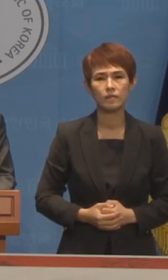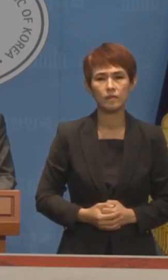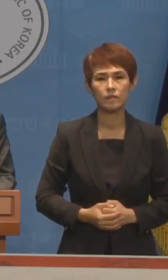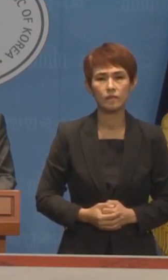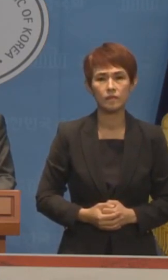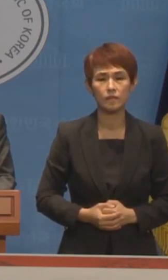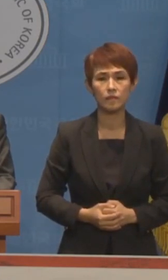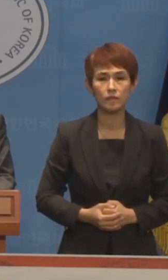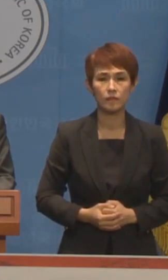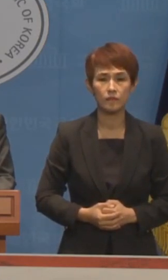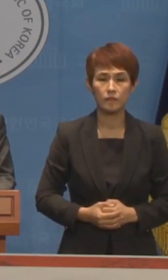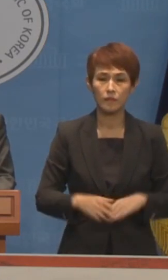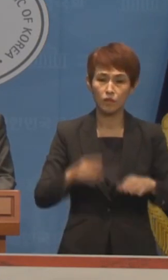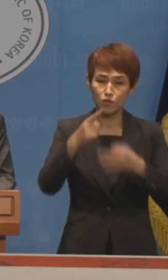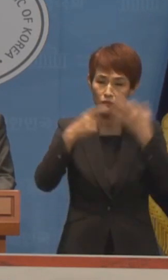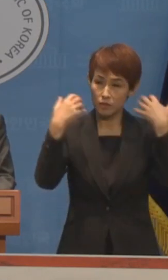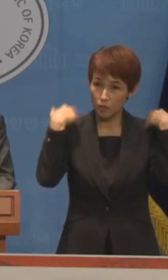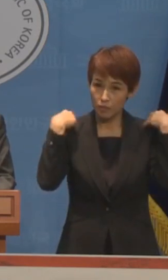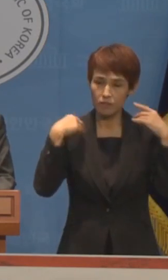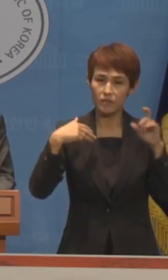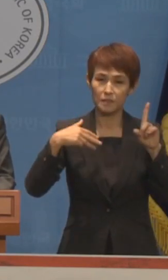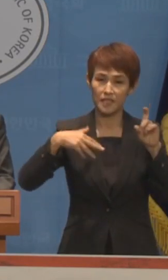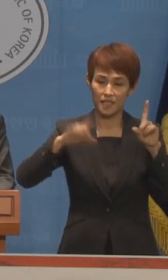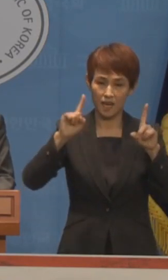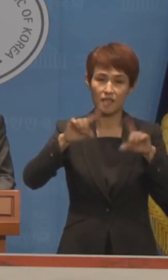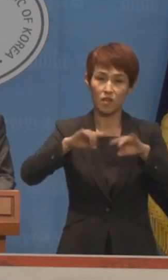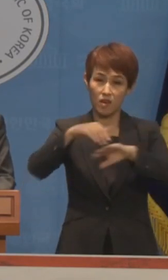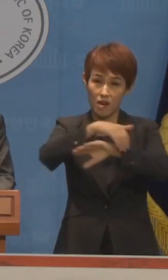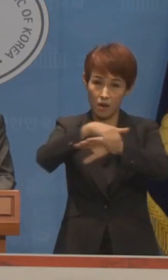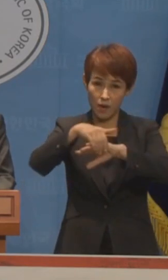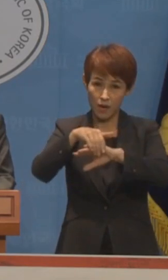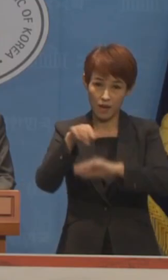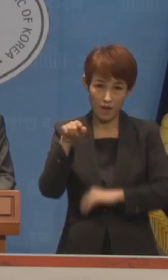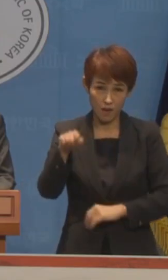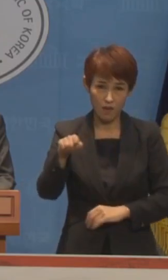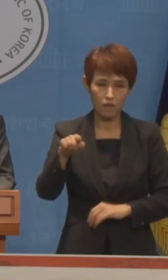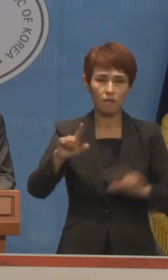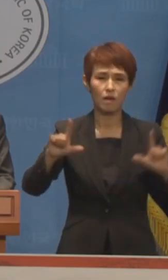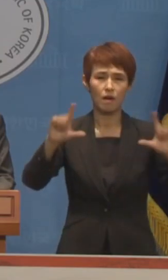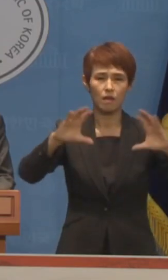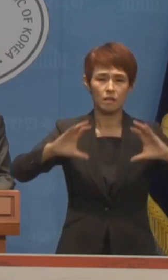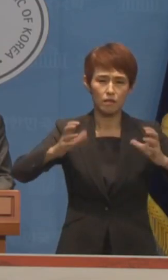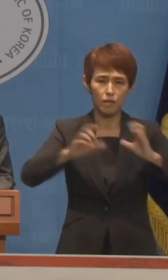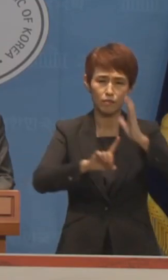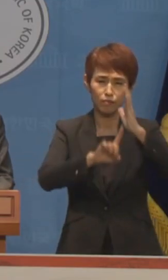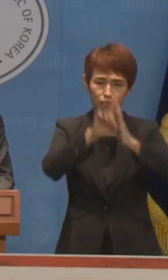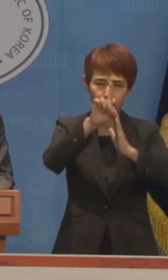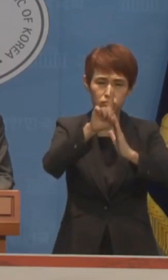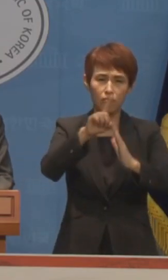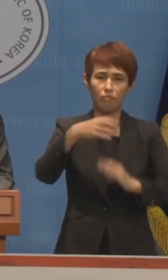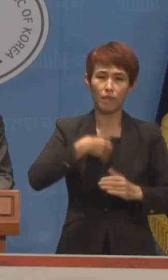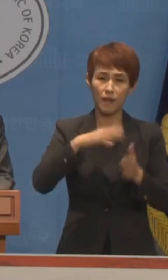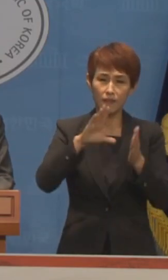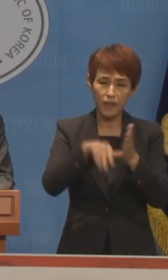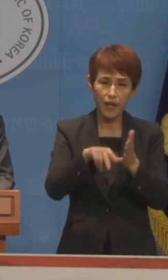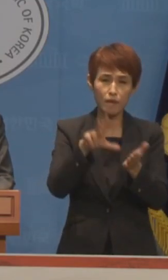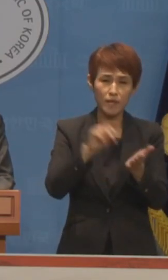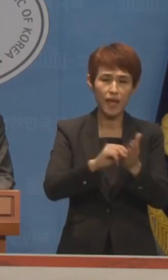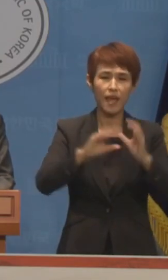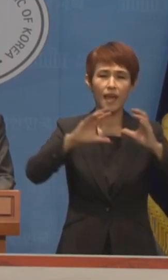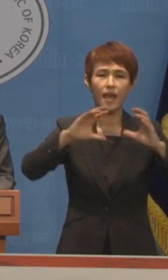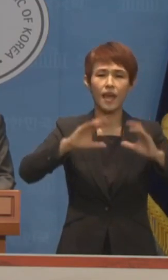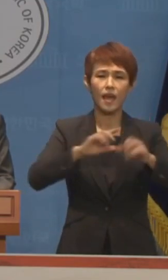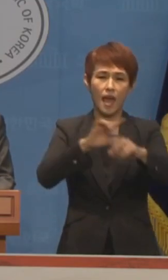이렇듯 이번 정부가 내놓은 11차 전력 수급 기본계획이 기후위기 시대 에너지 전환이라는 해법이 아니라